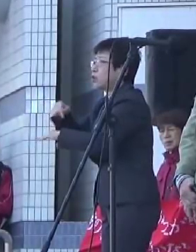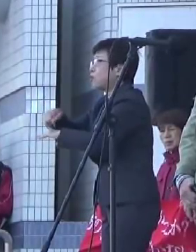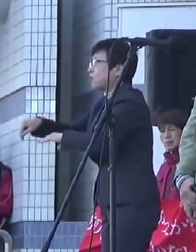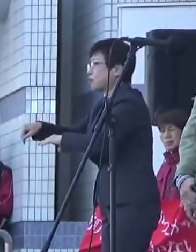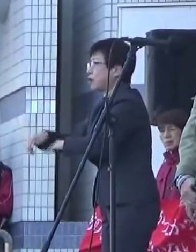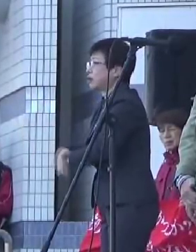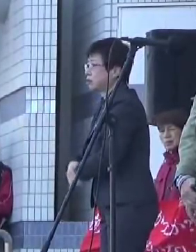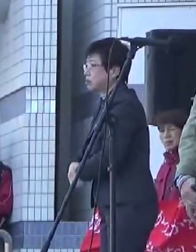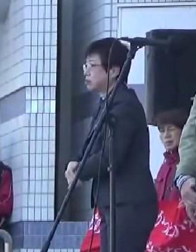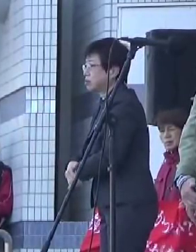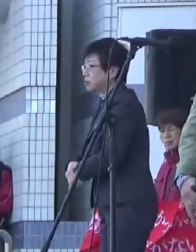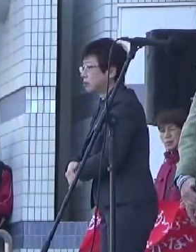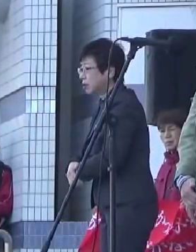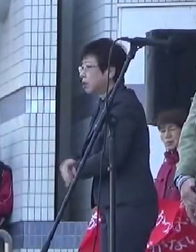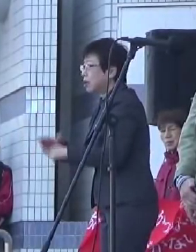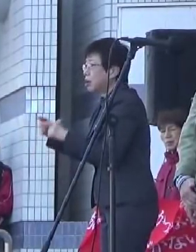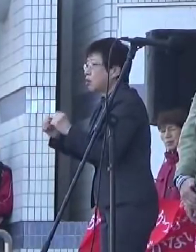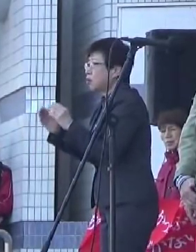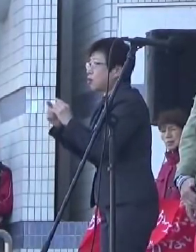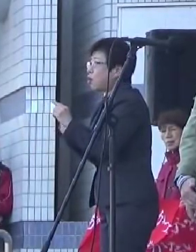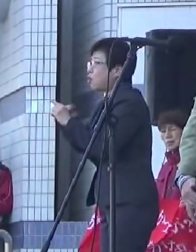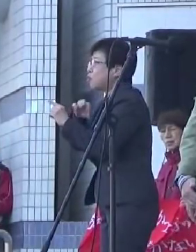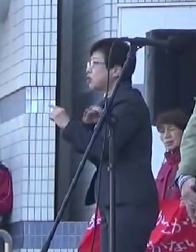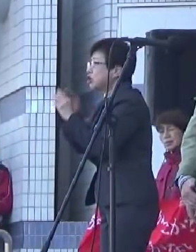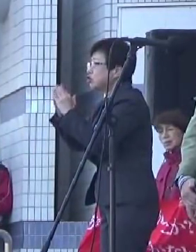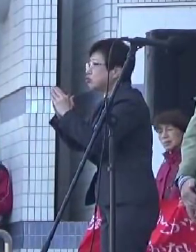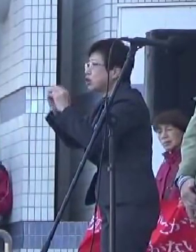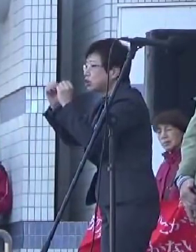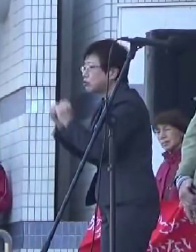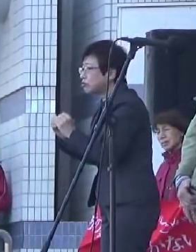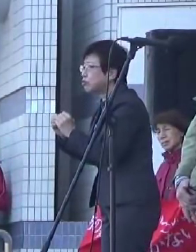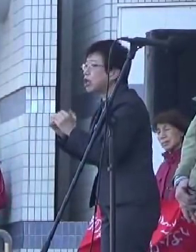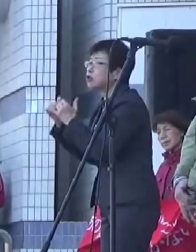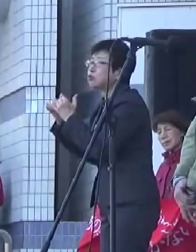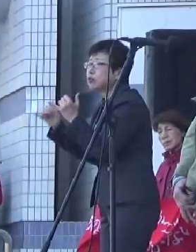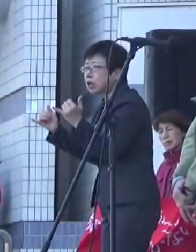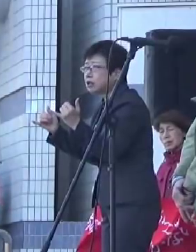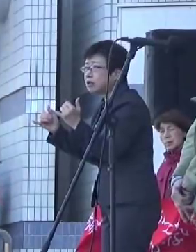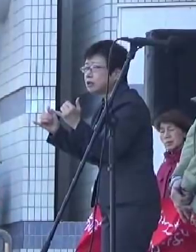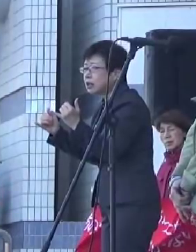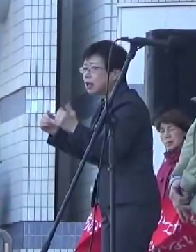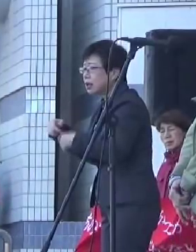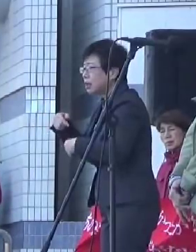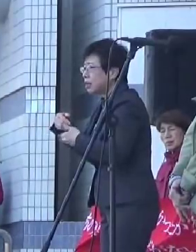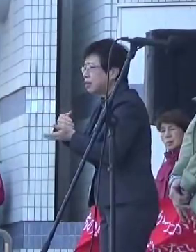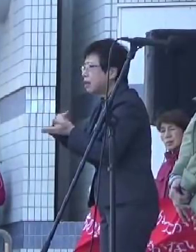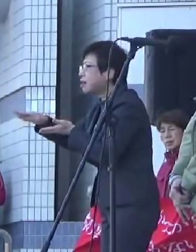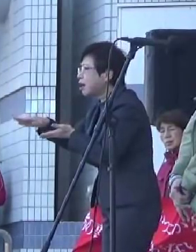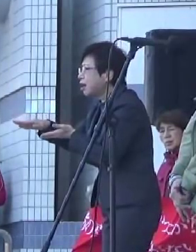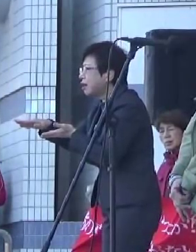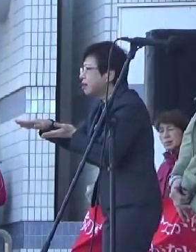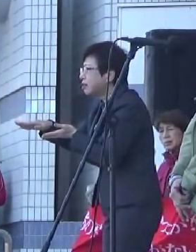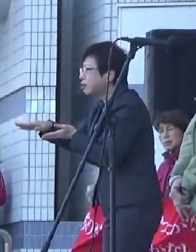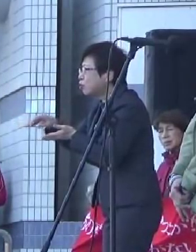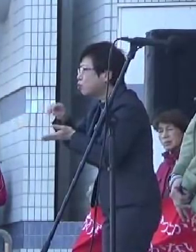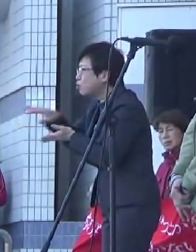務員宿舎にいる人たちで出て行けと言われている人たちは150世帯いるのですけれども、その人たちのう